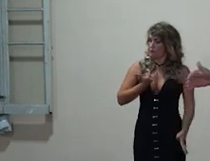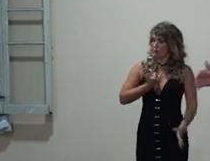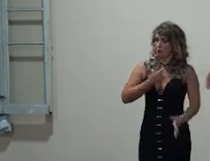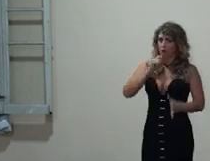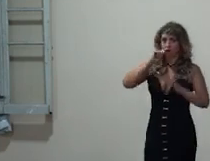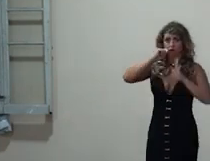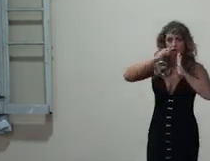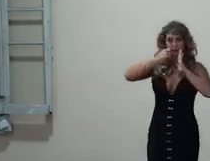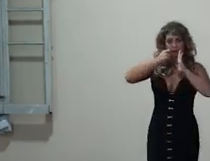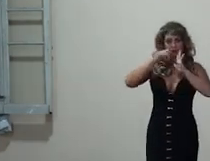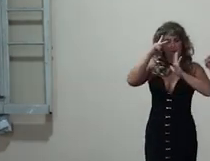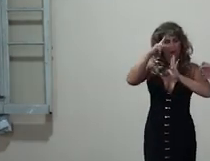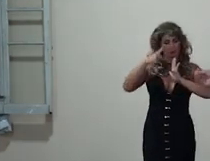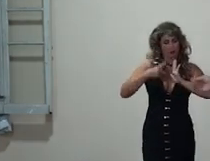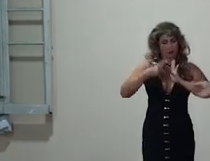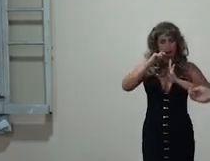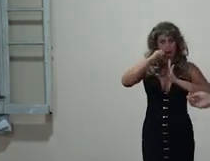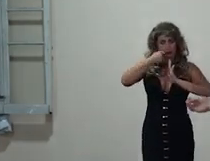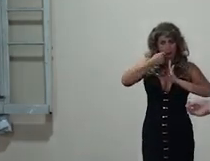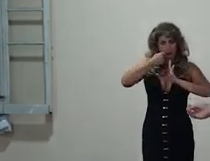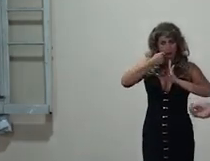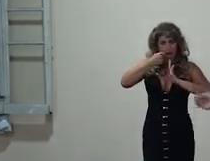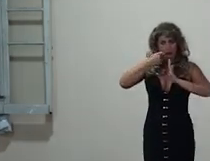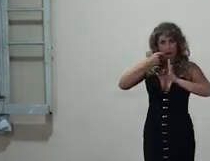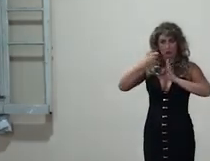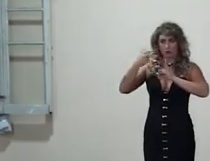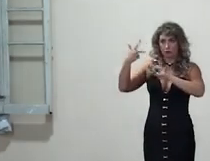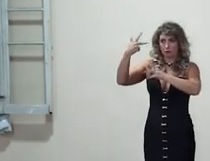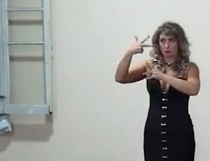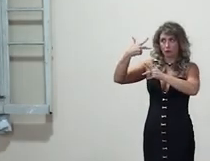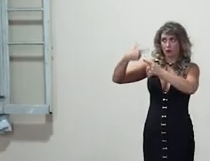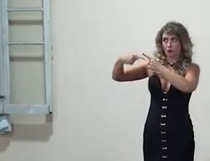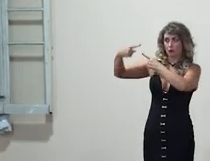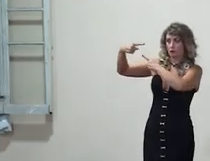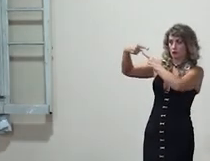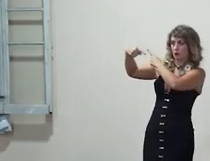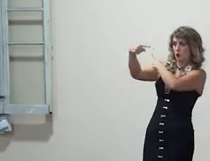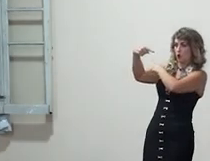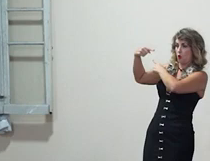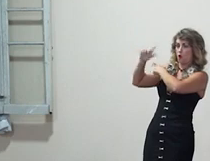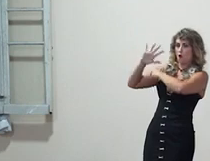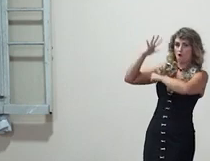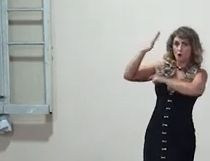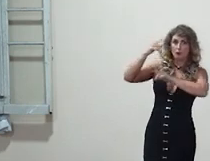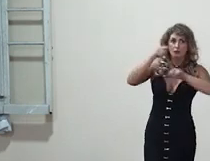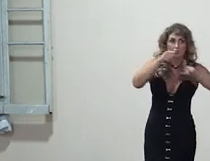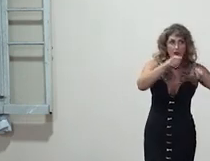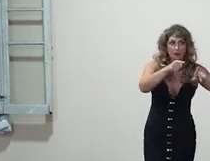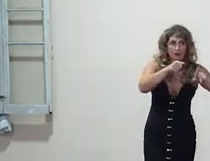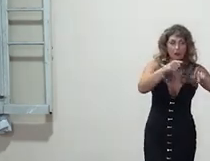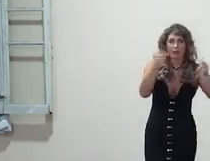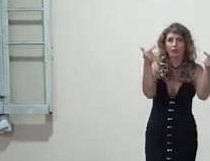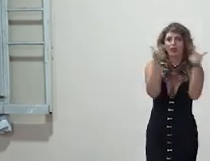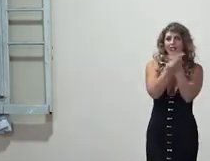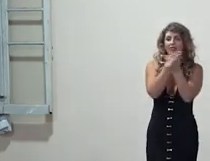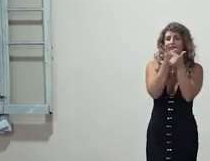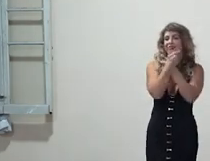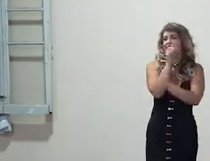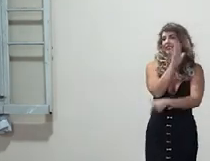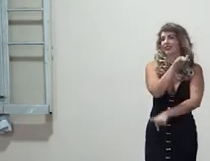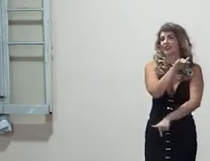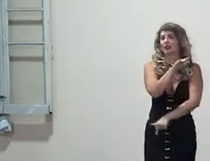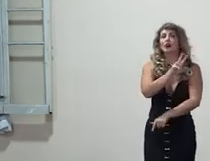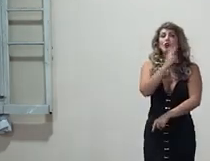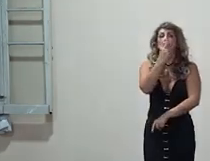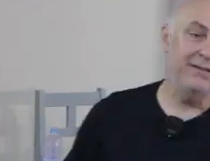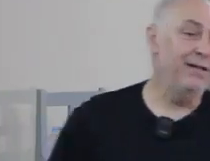privilegiada. É como se eu tivesse pego uma máquina do tempo e voltado e contado, ó, ele vai acontecer isso. Riu de mim.